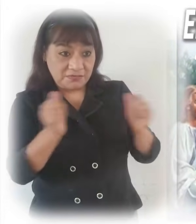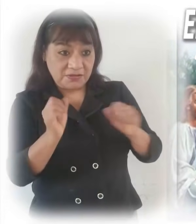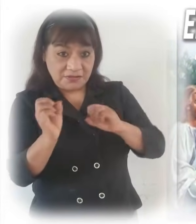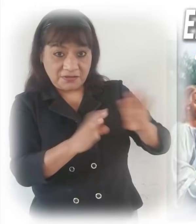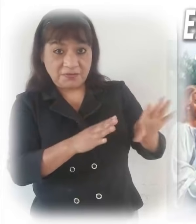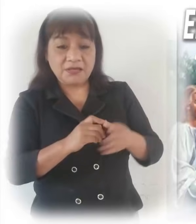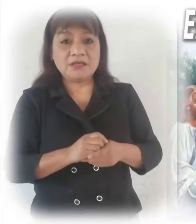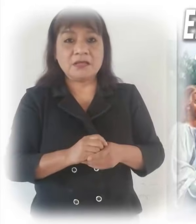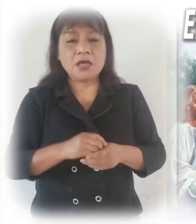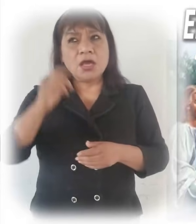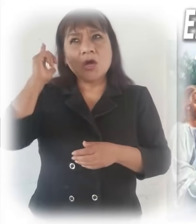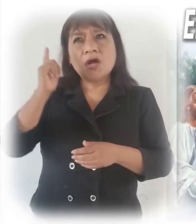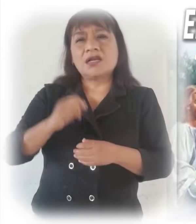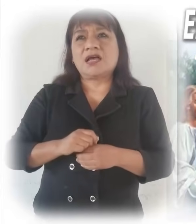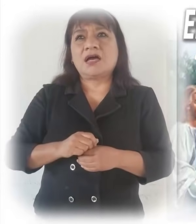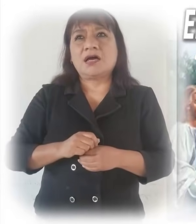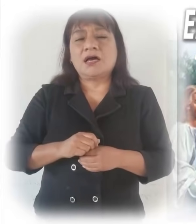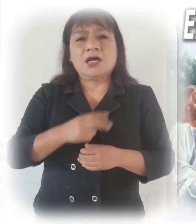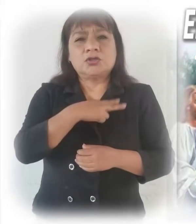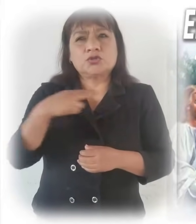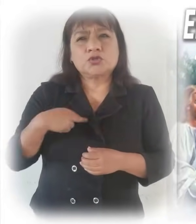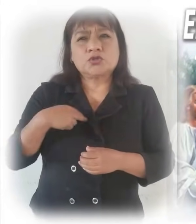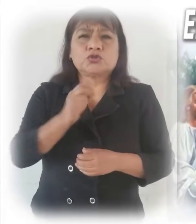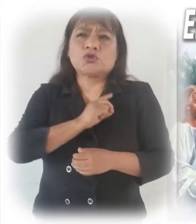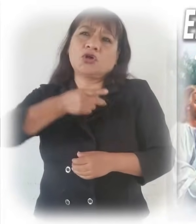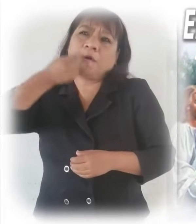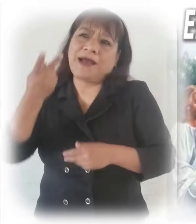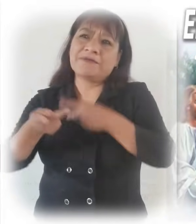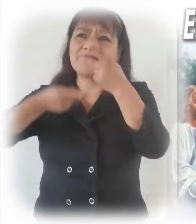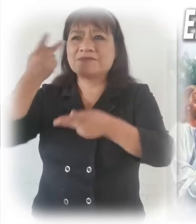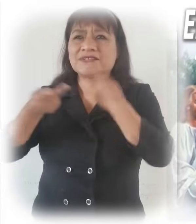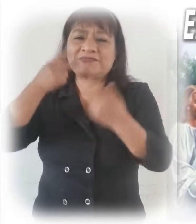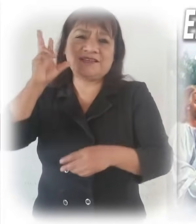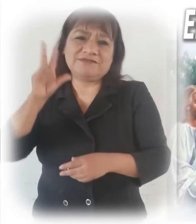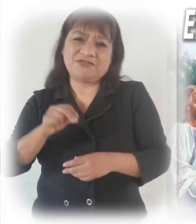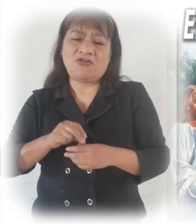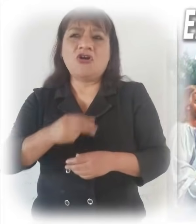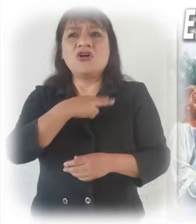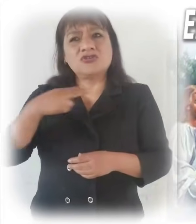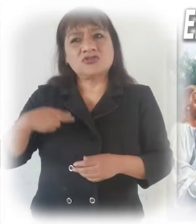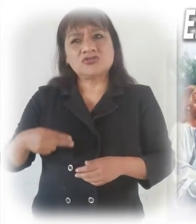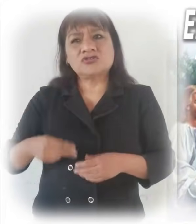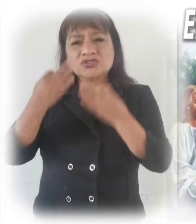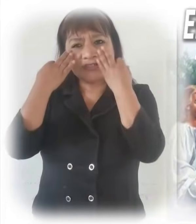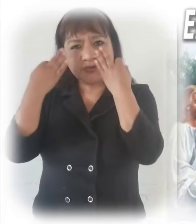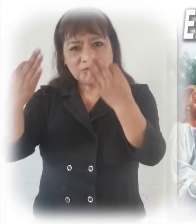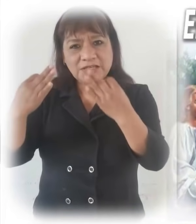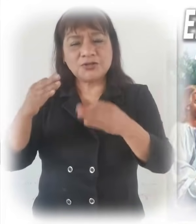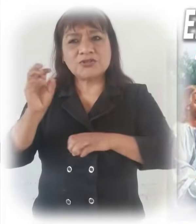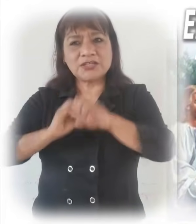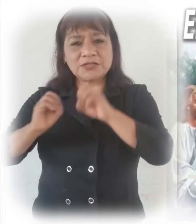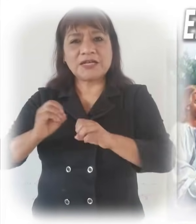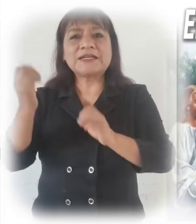dejarme? Ojalá que más que con nuestras palabras, con las obras demostremos que